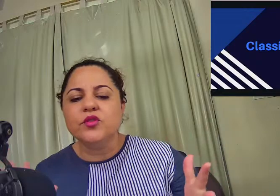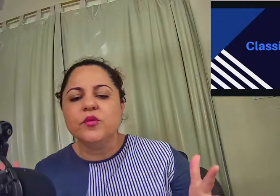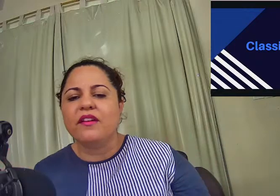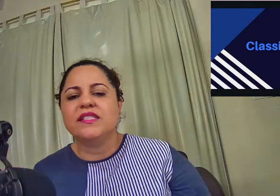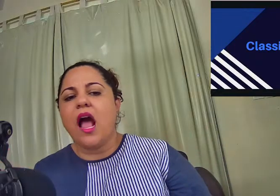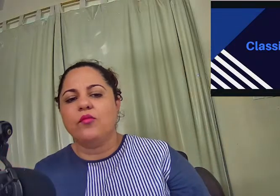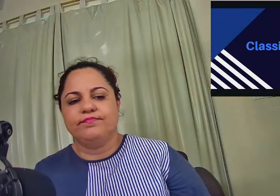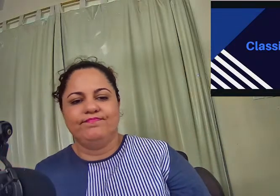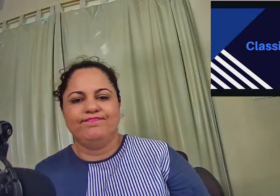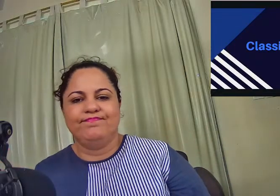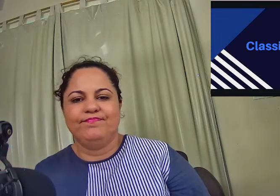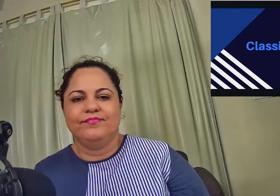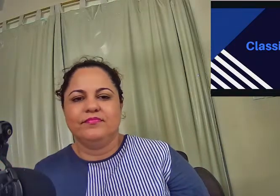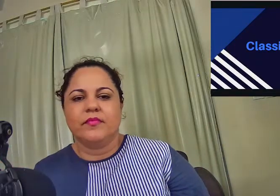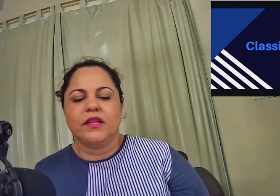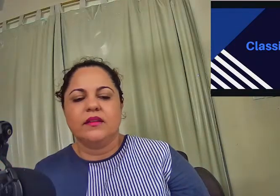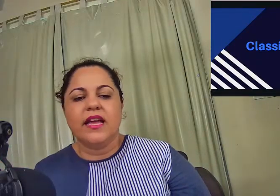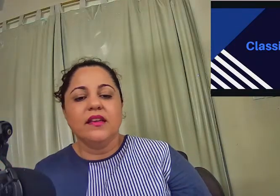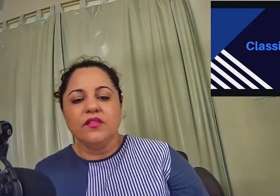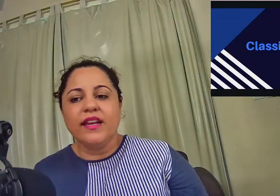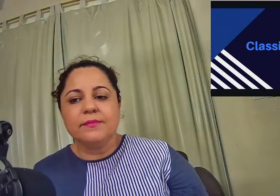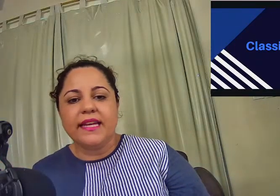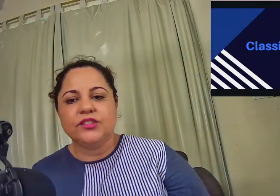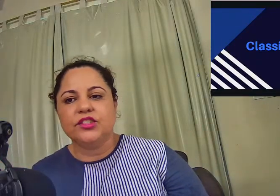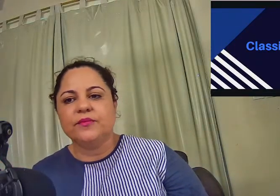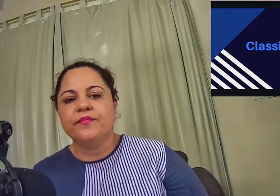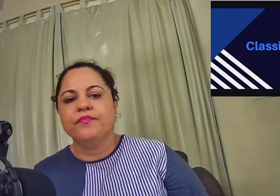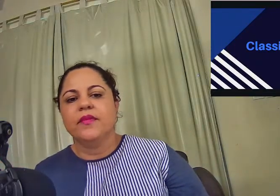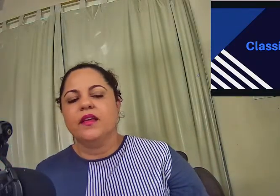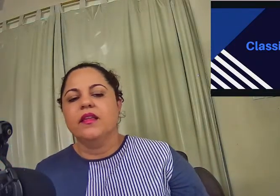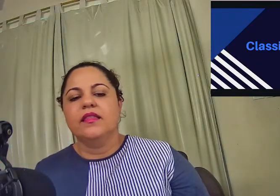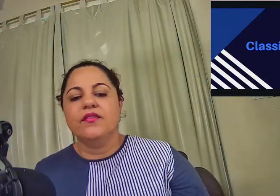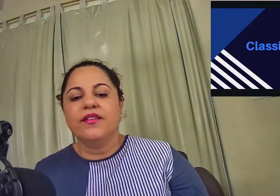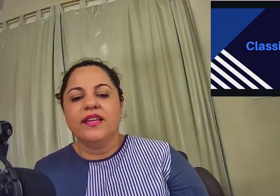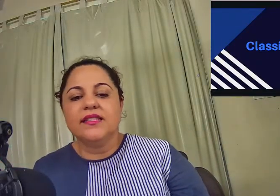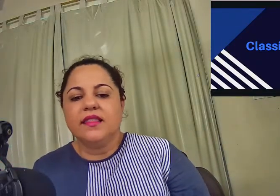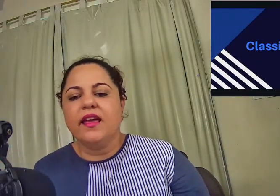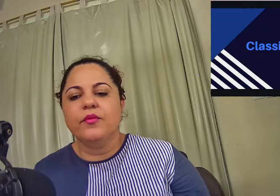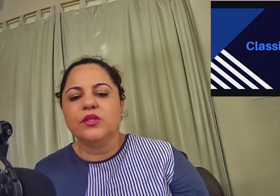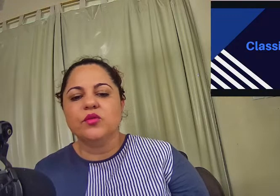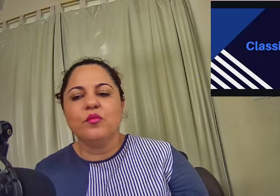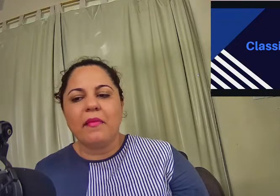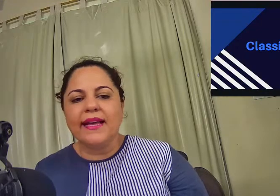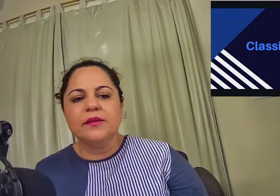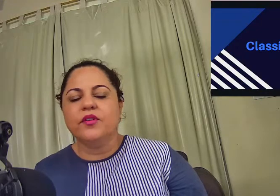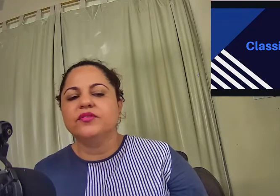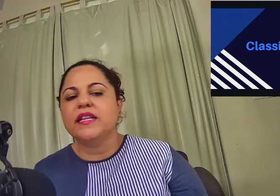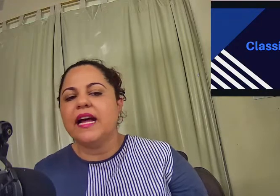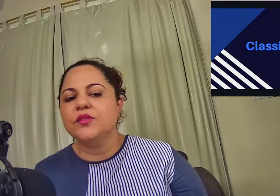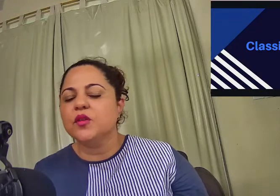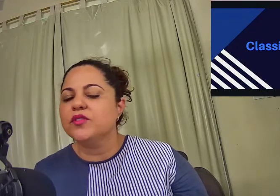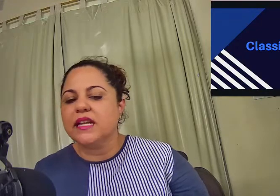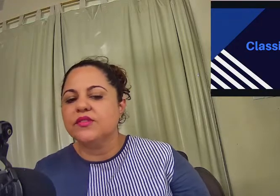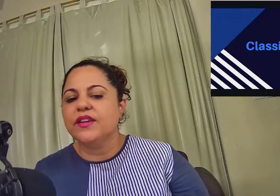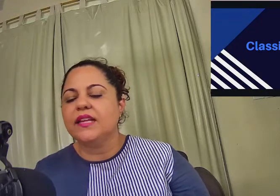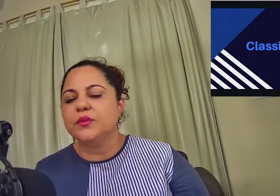superficial, né? Infelizmente, deveria-se ter um estudo mais aprofundado sobre os